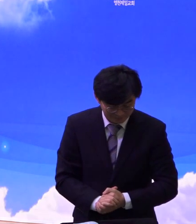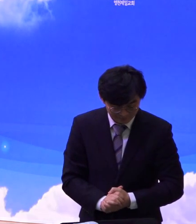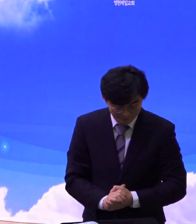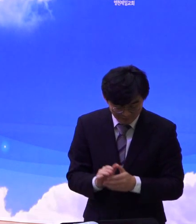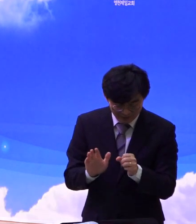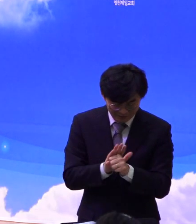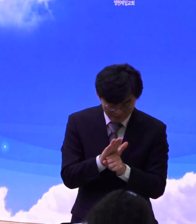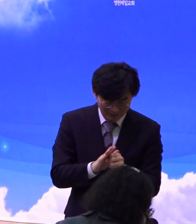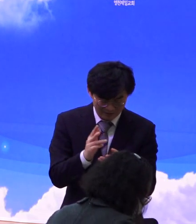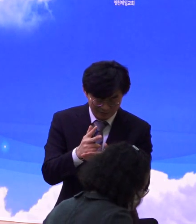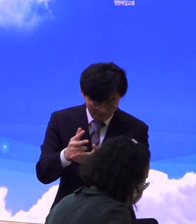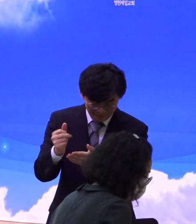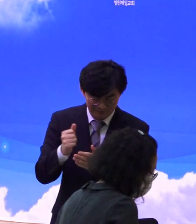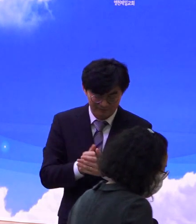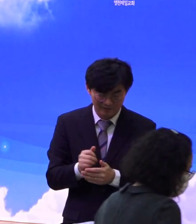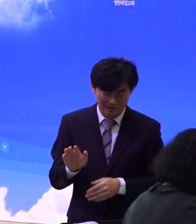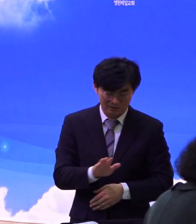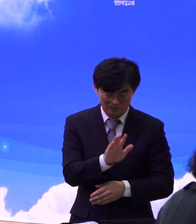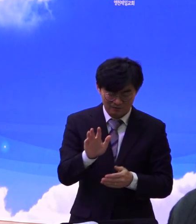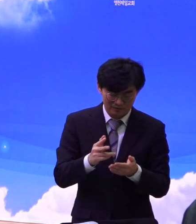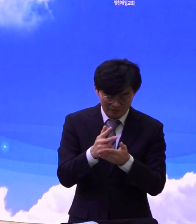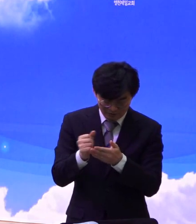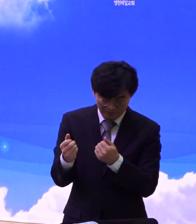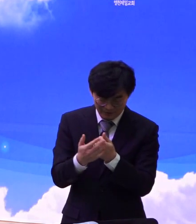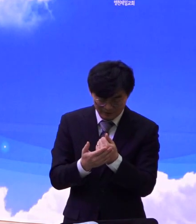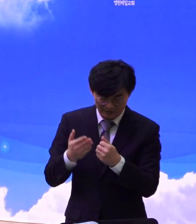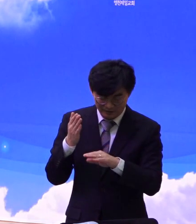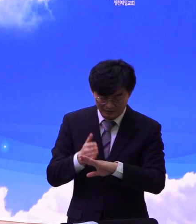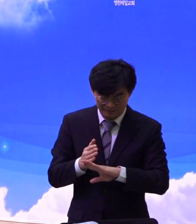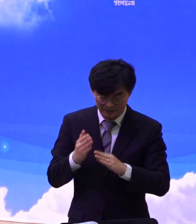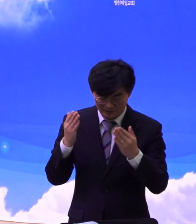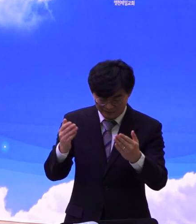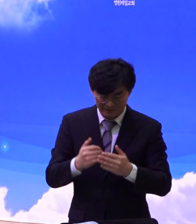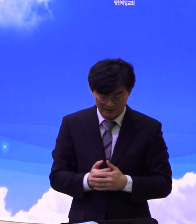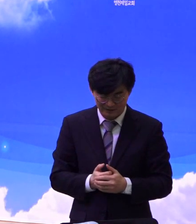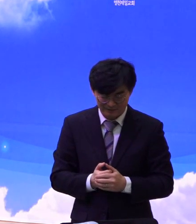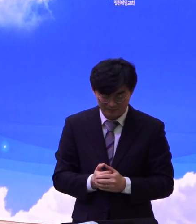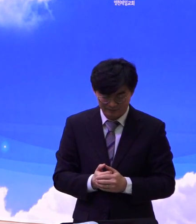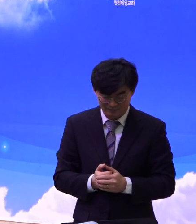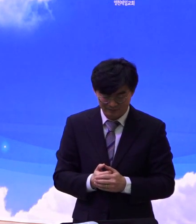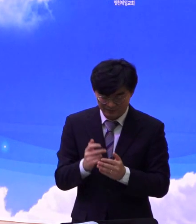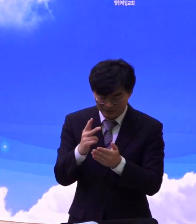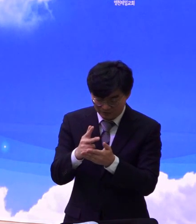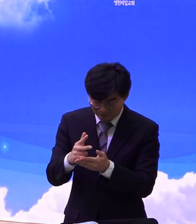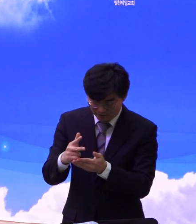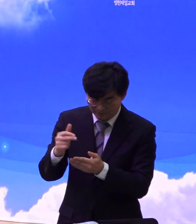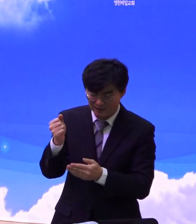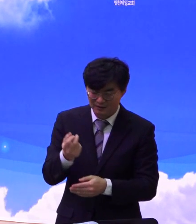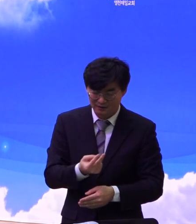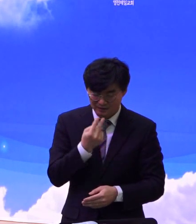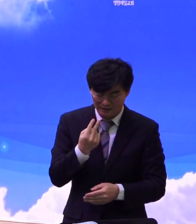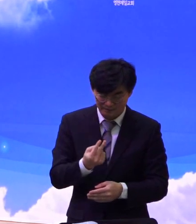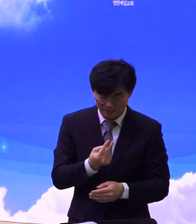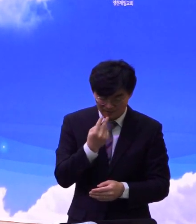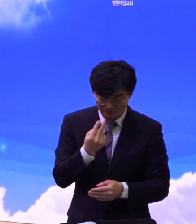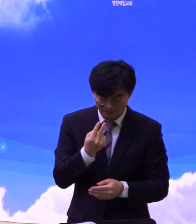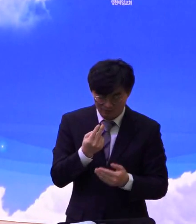사랑의 주님, 우리 주님의 은혜를 감사합니다. 주님, 주님의 생명까지도